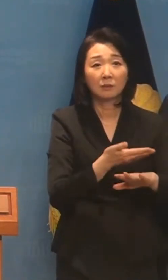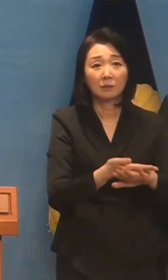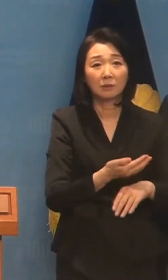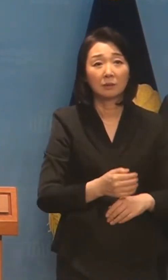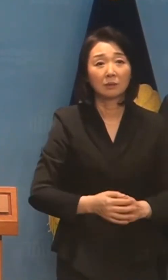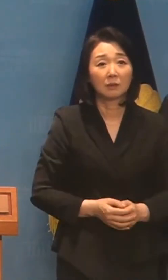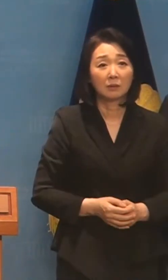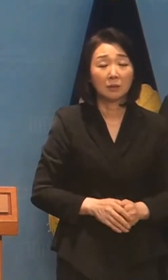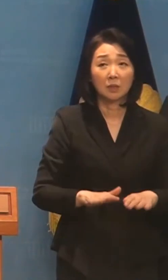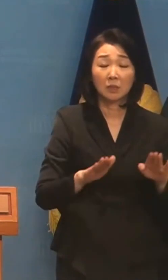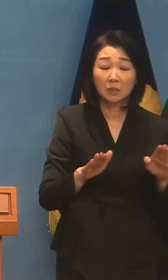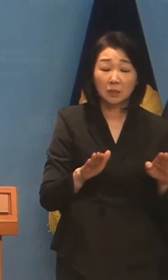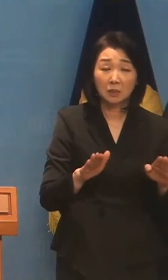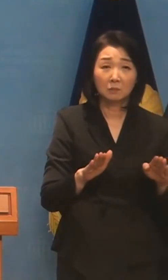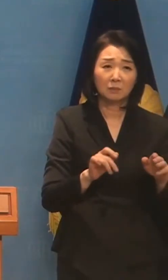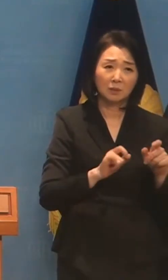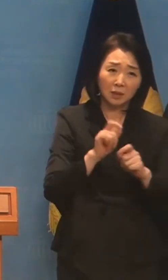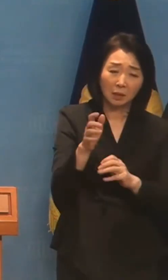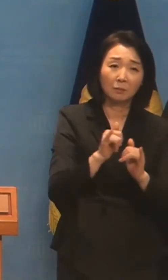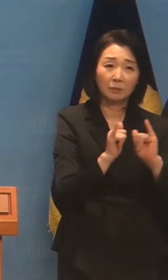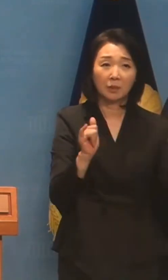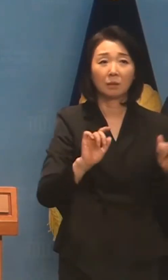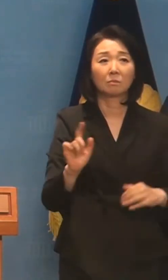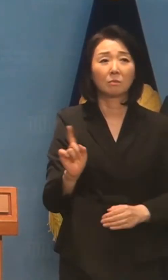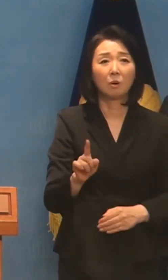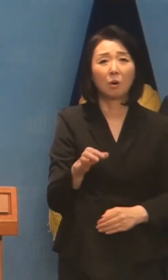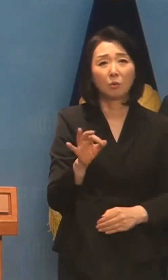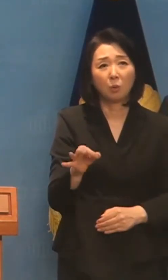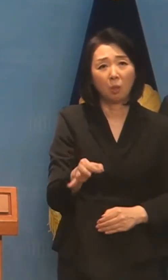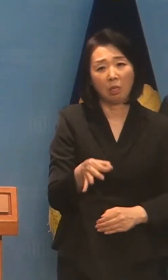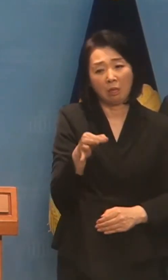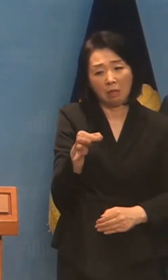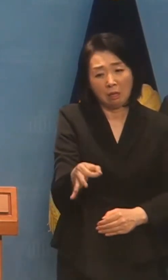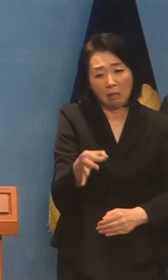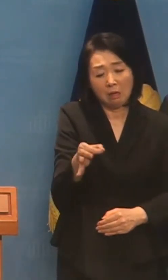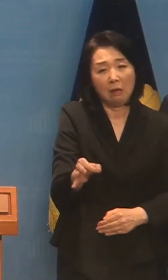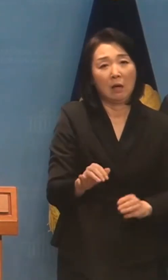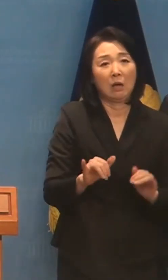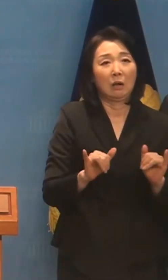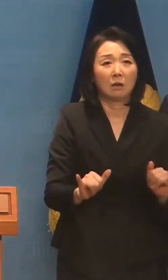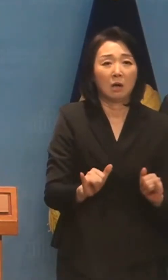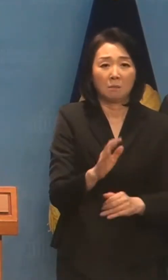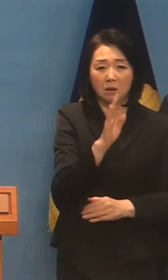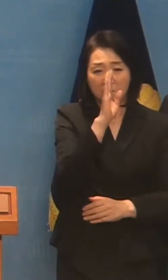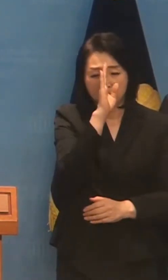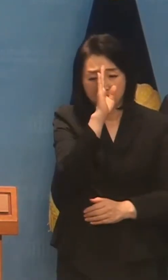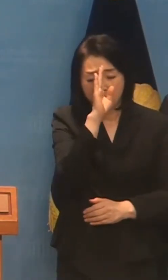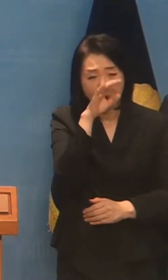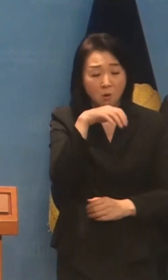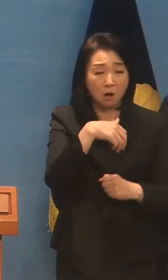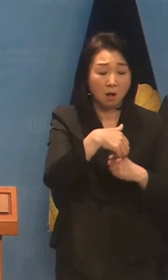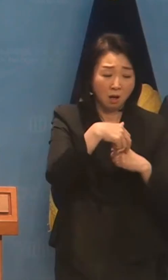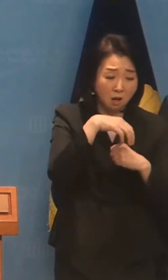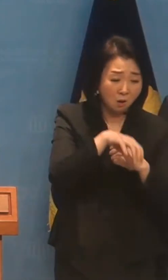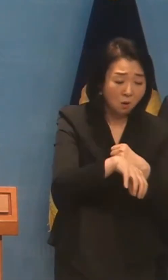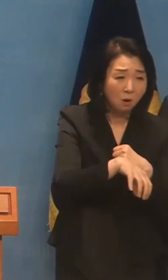다릅니다. 여전히 많은 사람들이 돈을 많이 낼까봐 병원에 쉽게